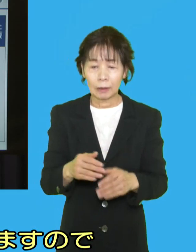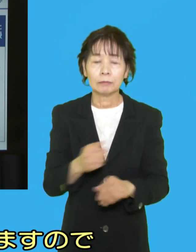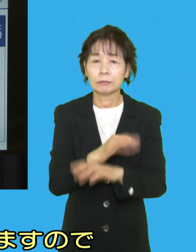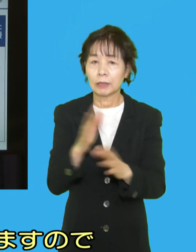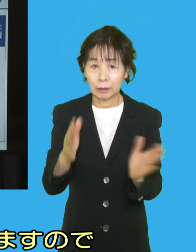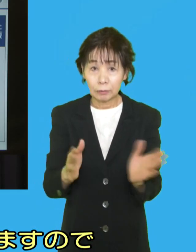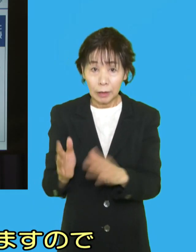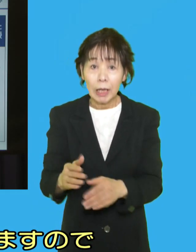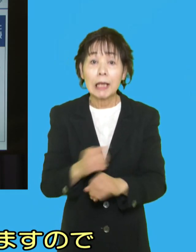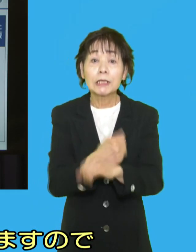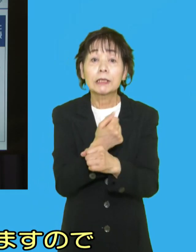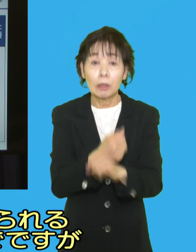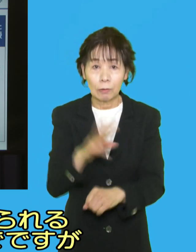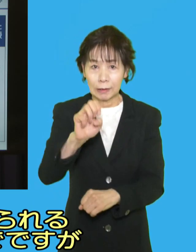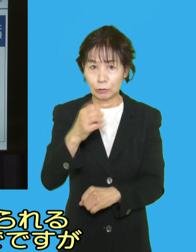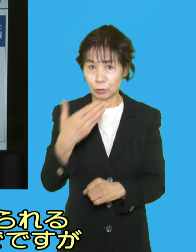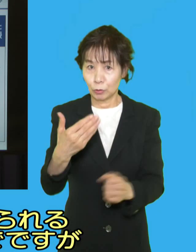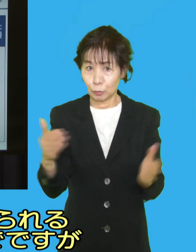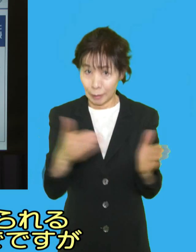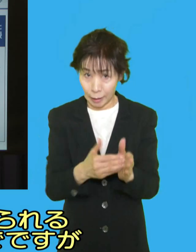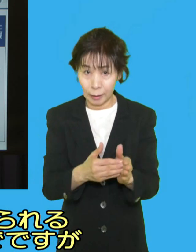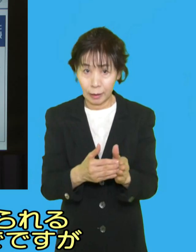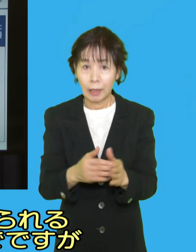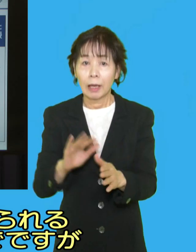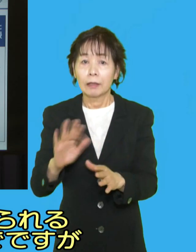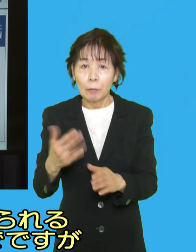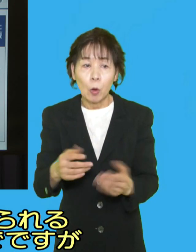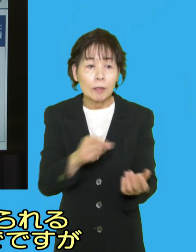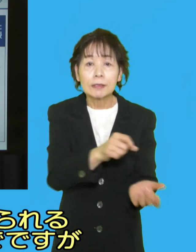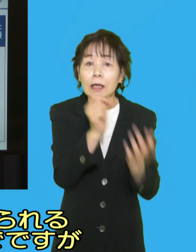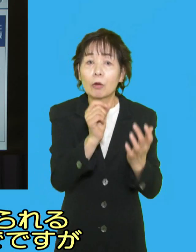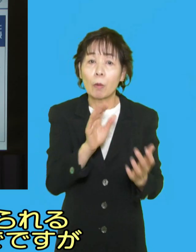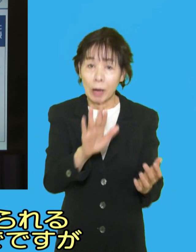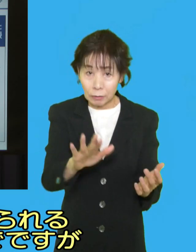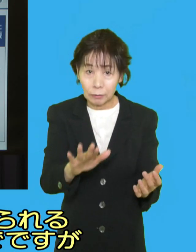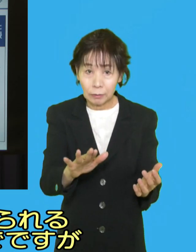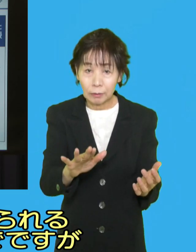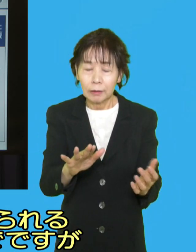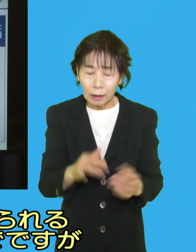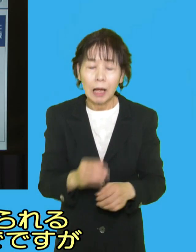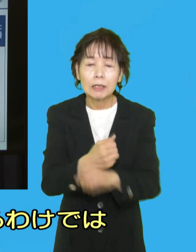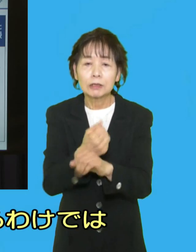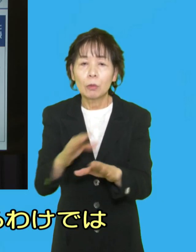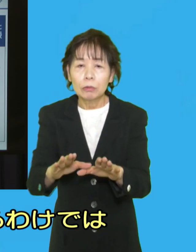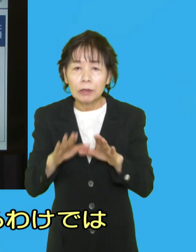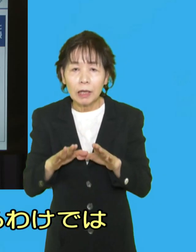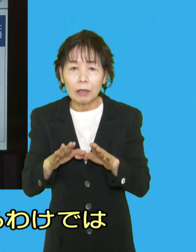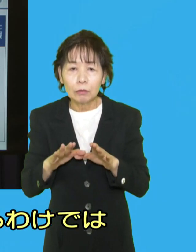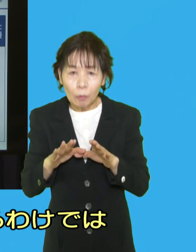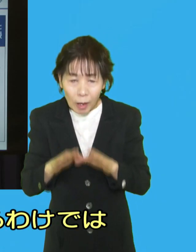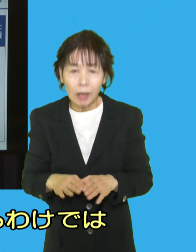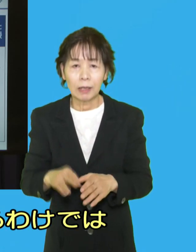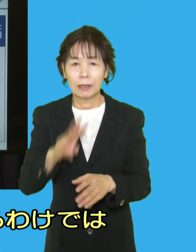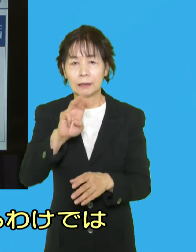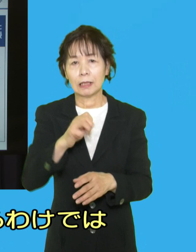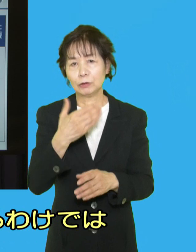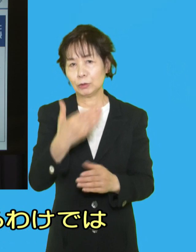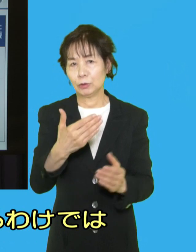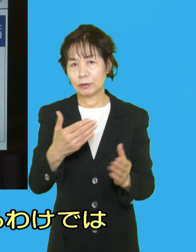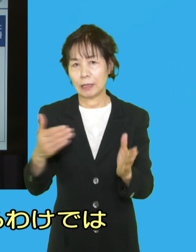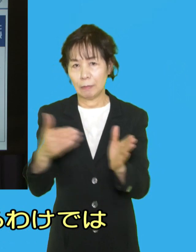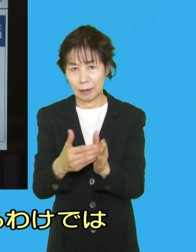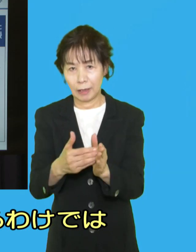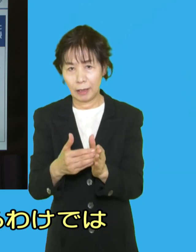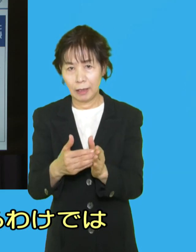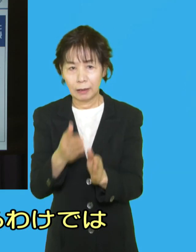ではない選考がありますので、あくまでもその試験を受けられる期間というのは39歳までですが、40歳になったからその